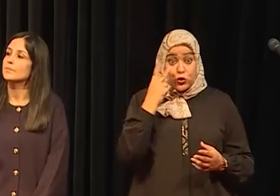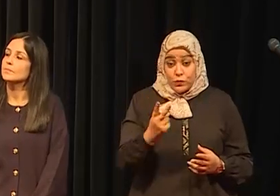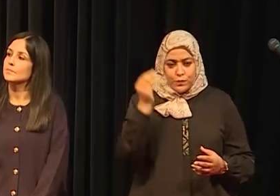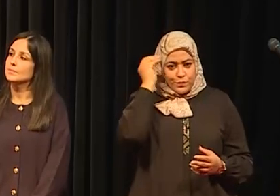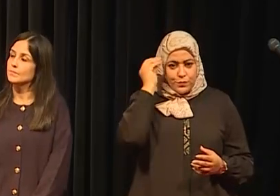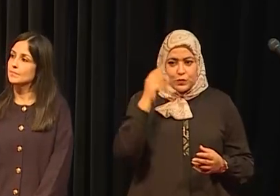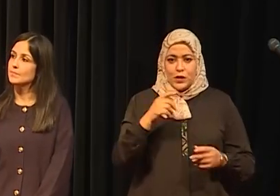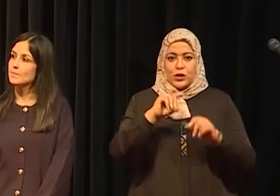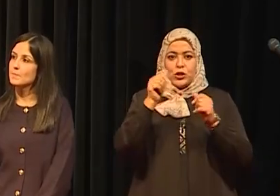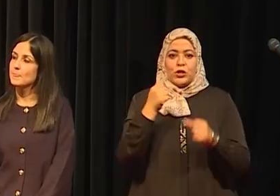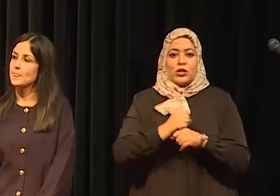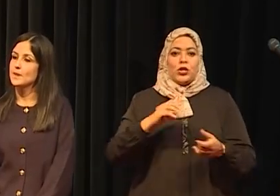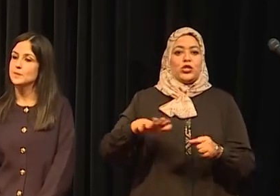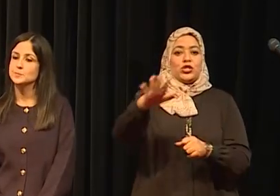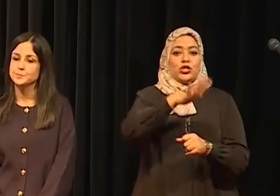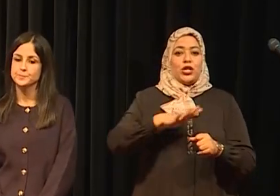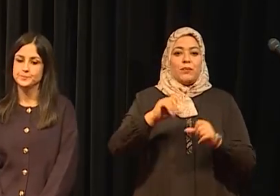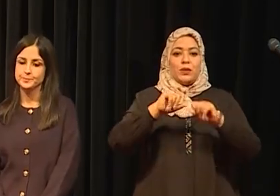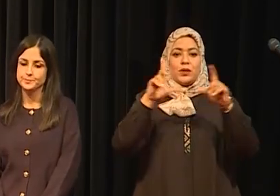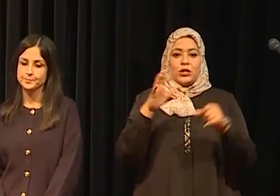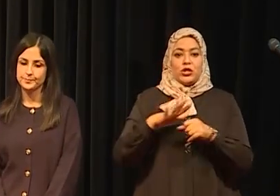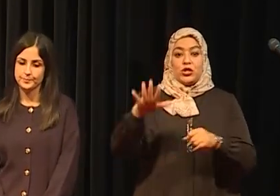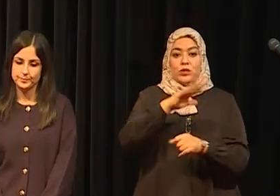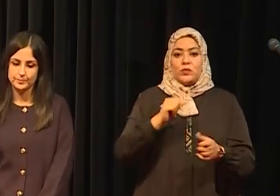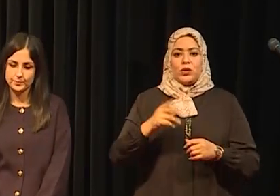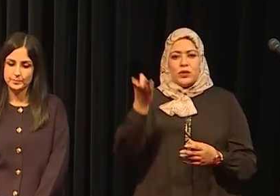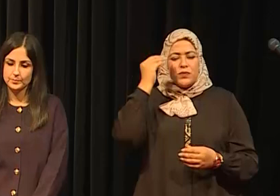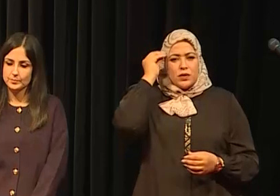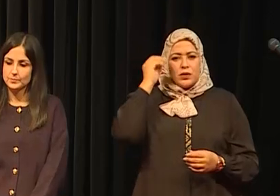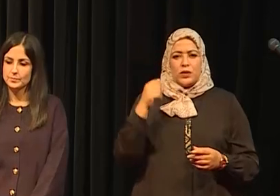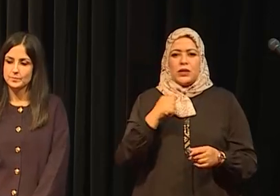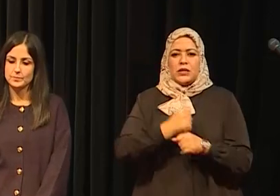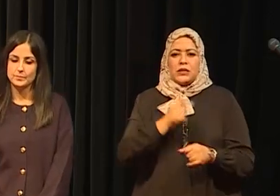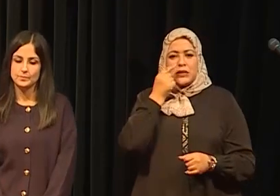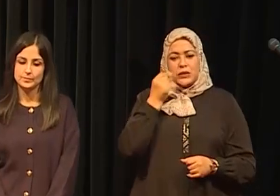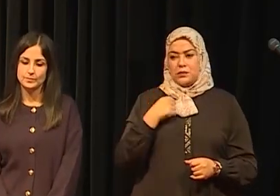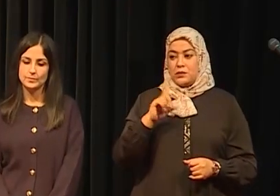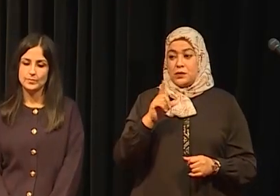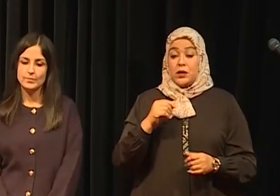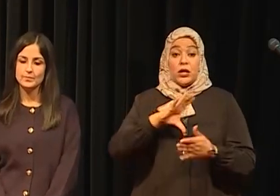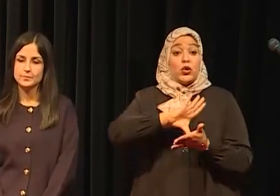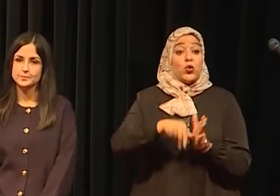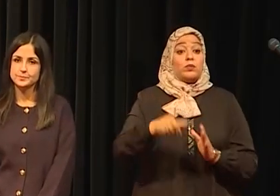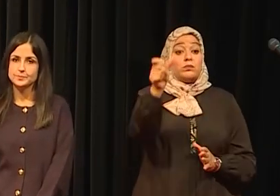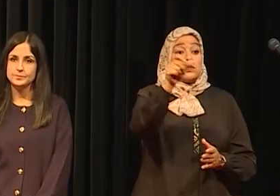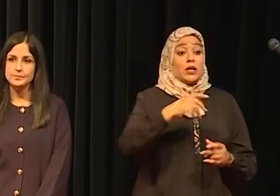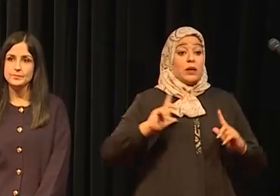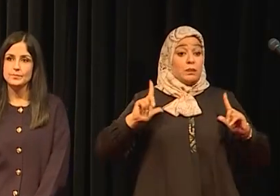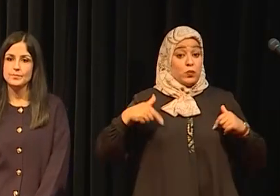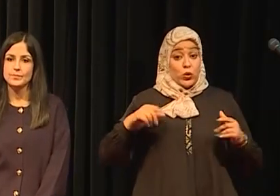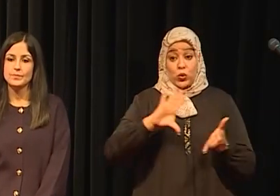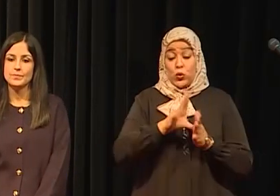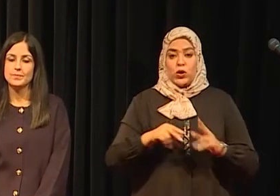بال راه كاين الجميع. كون على بال ماشي منصة ديال السنديكي، هي منصة ديال جميع المؤسسات